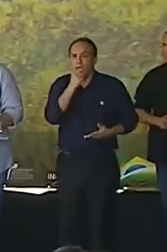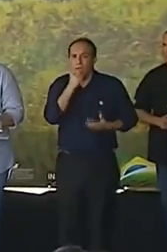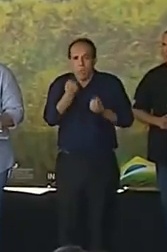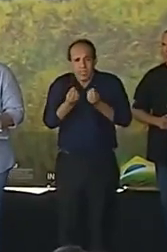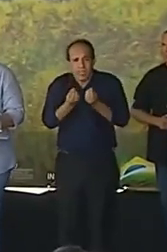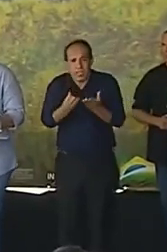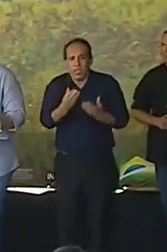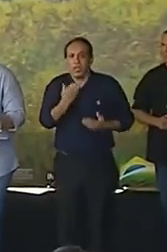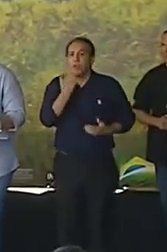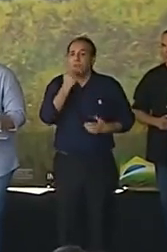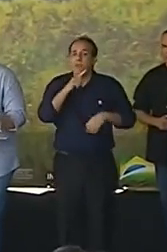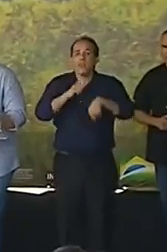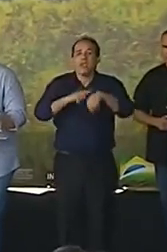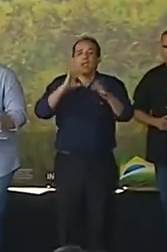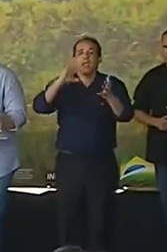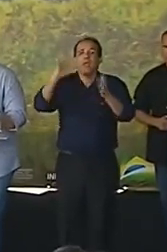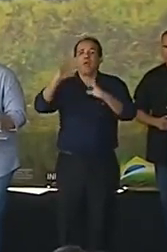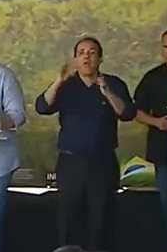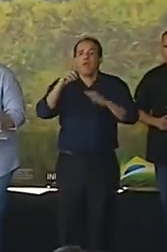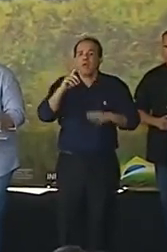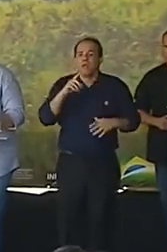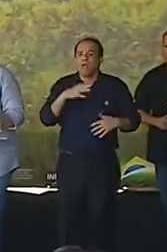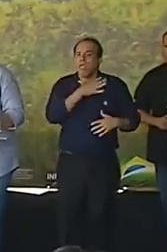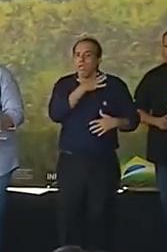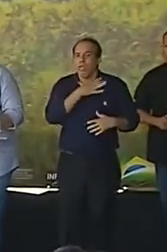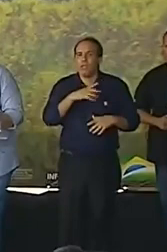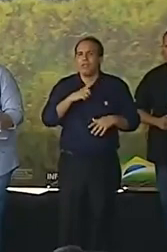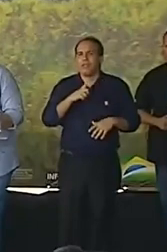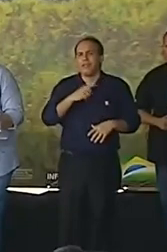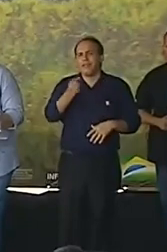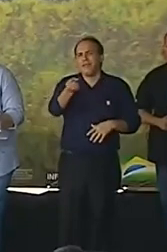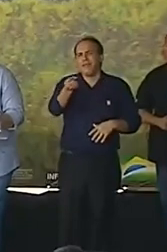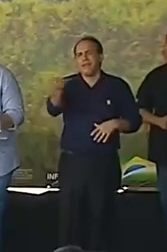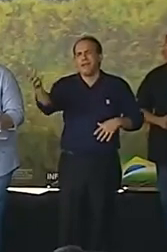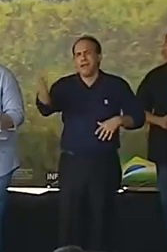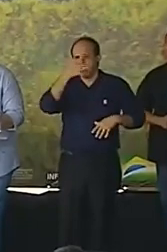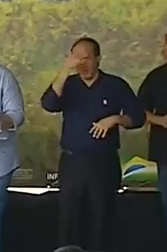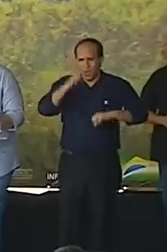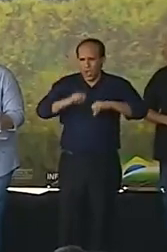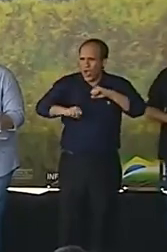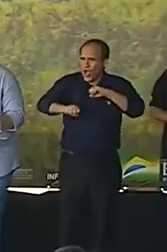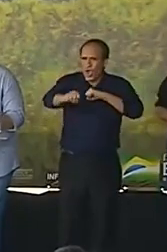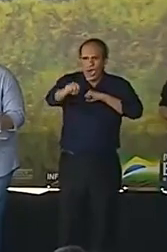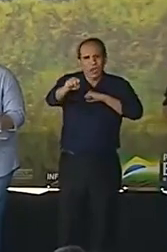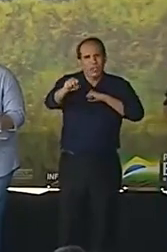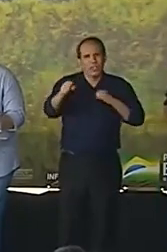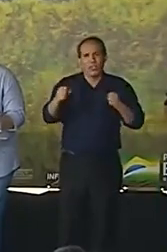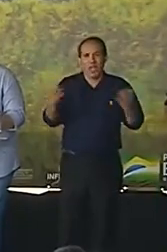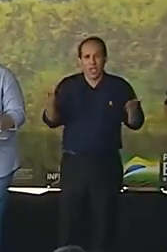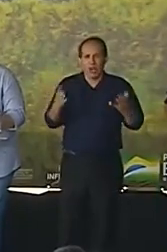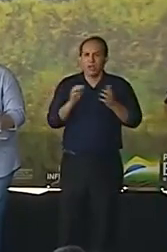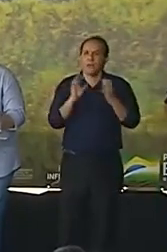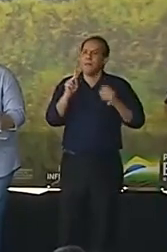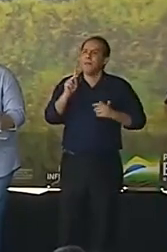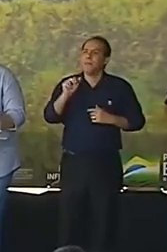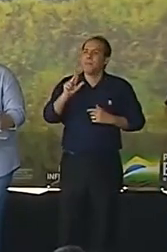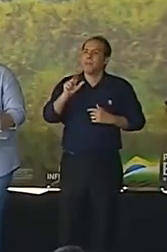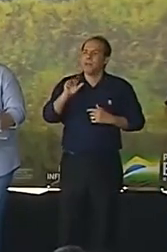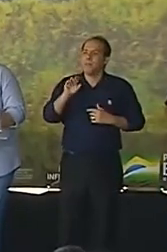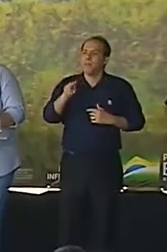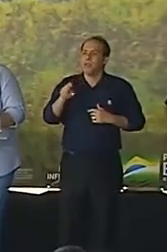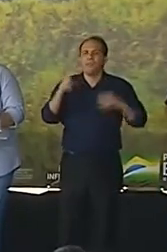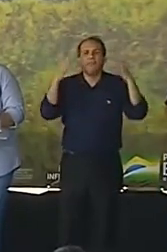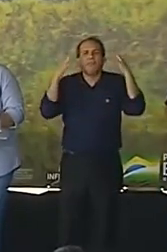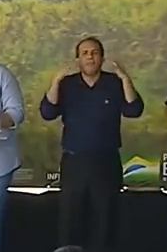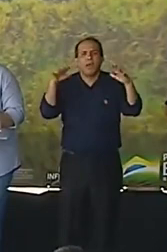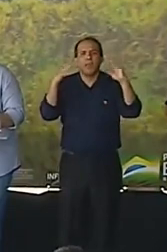nos momentos de crise. Essa história tem muitos heróis, e no dia de hoje cabe homenagear a todos eles.